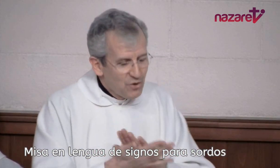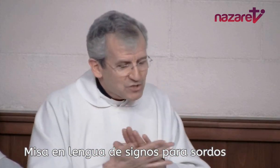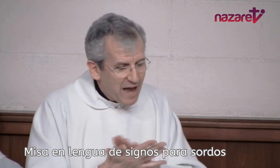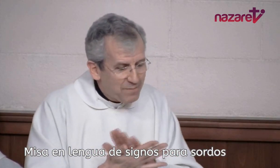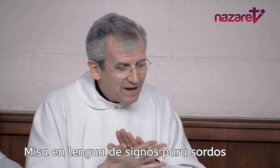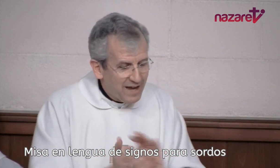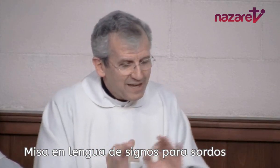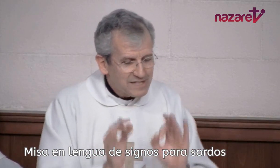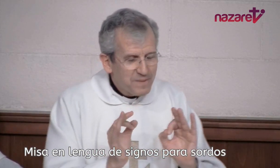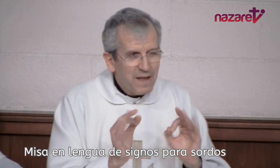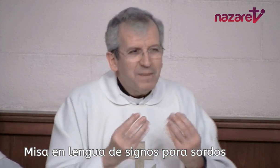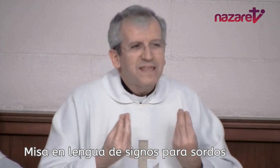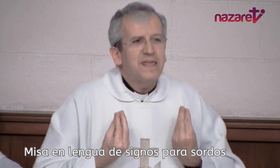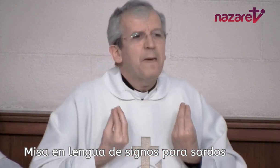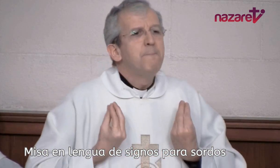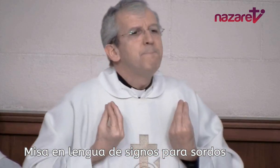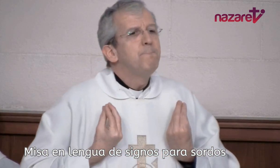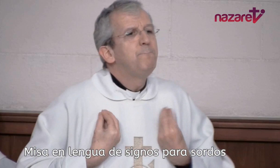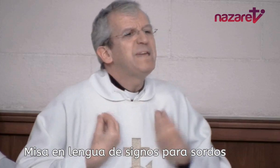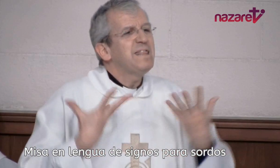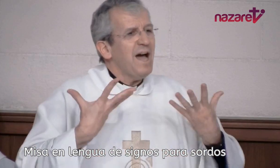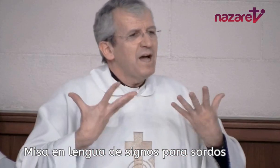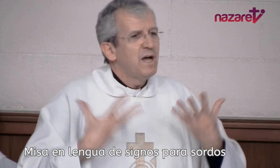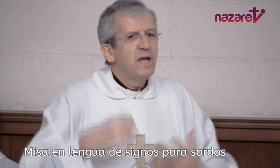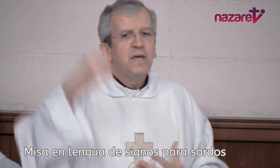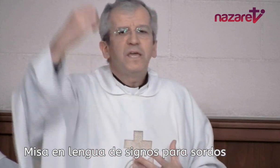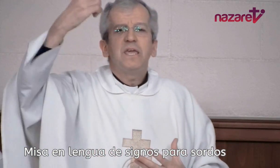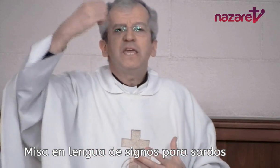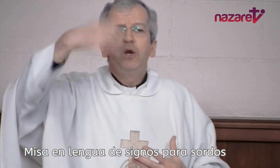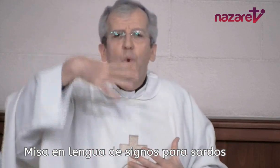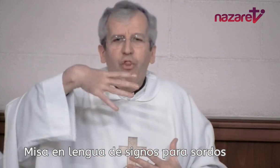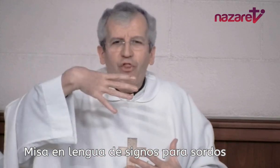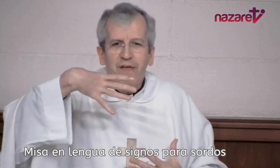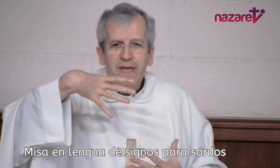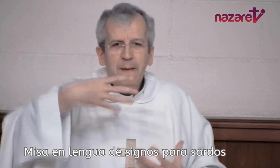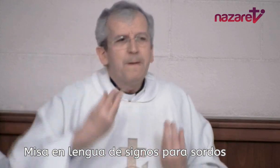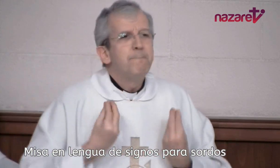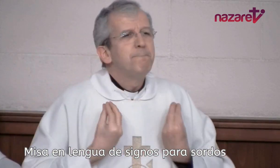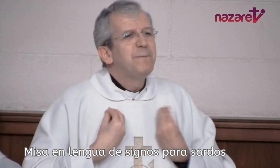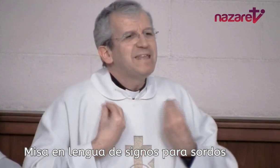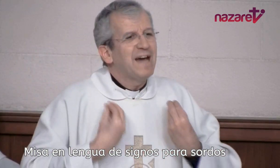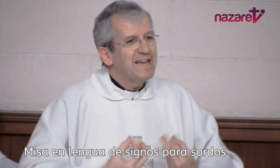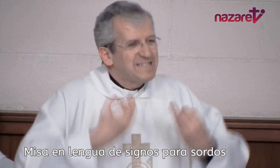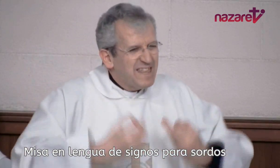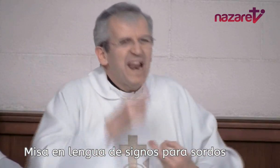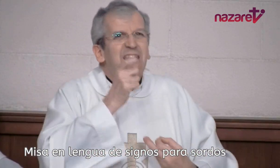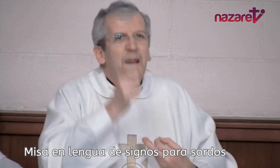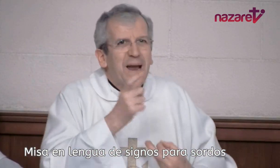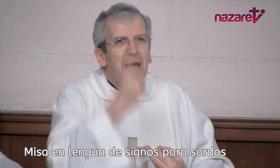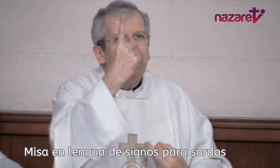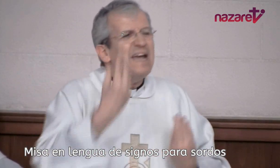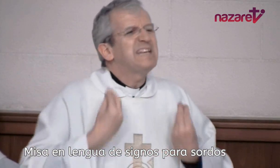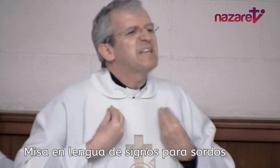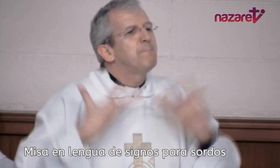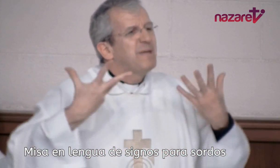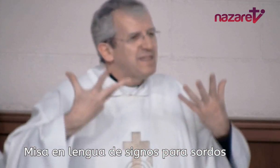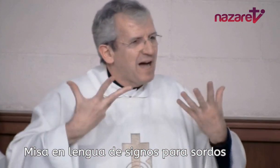nos habla especialmente de vida y luz, vida, es decir, la palabra es vida,